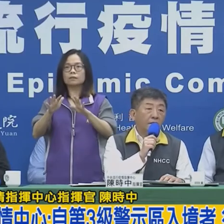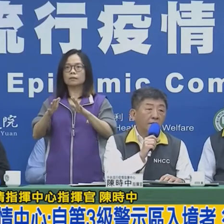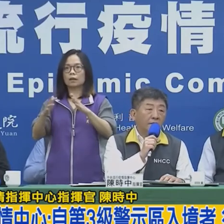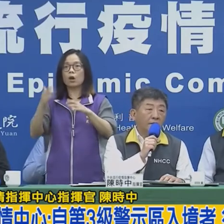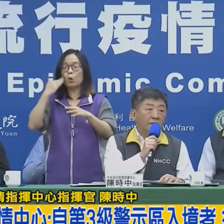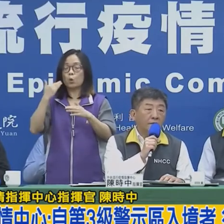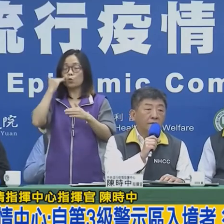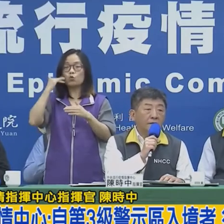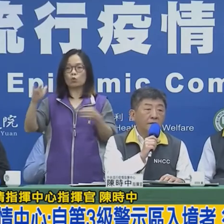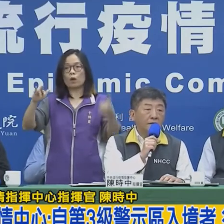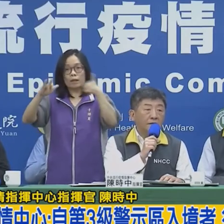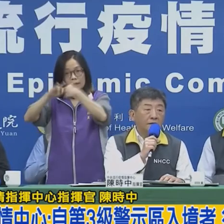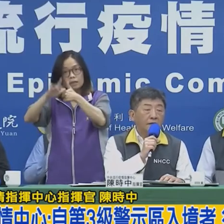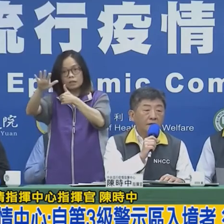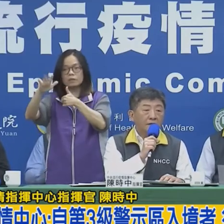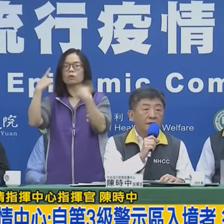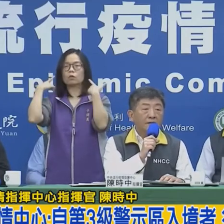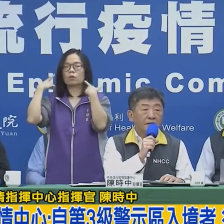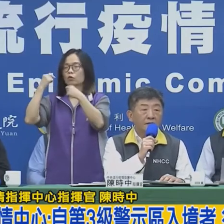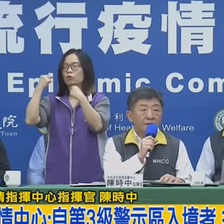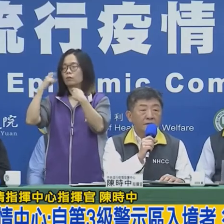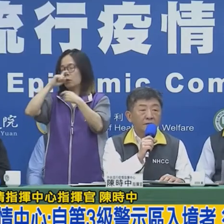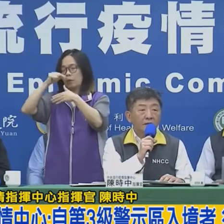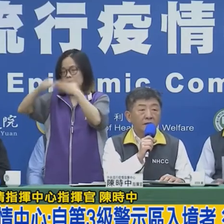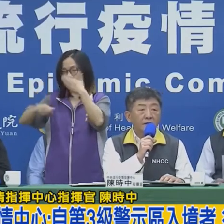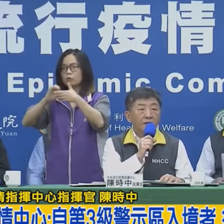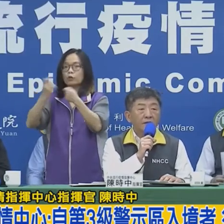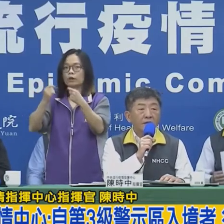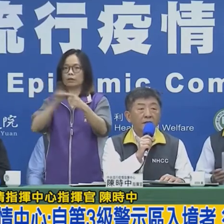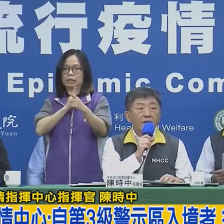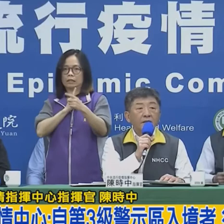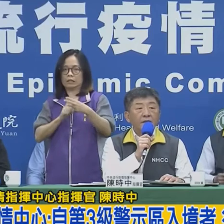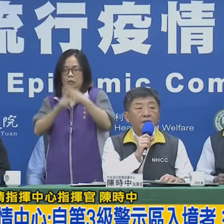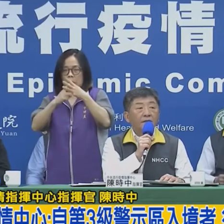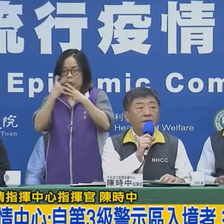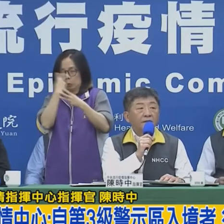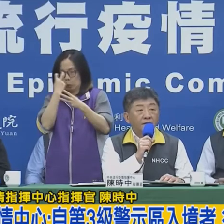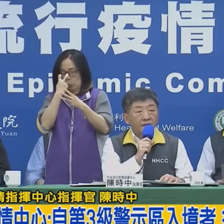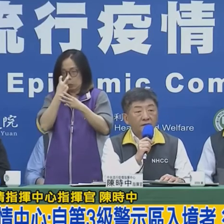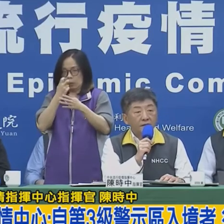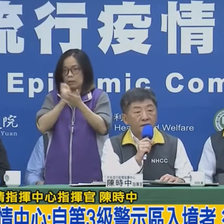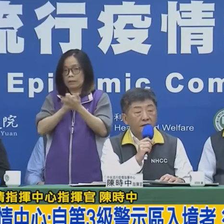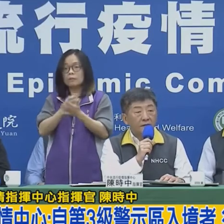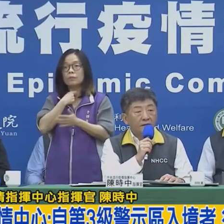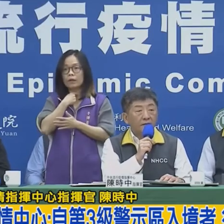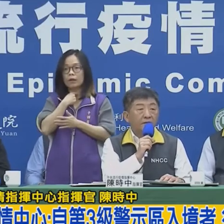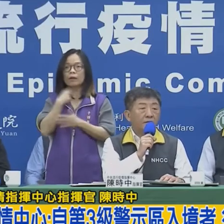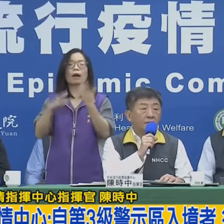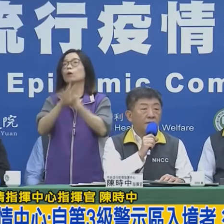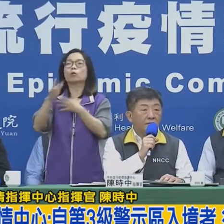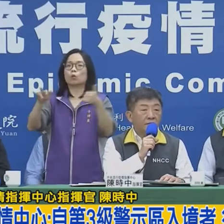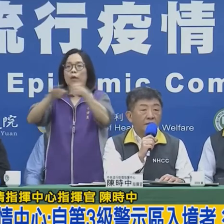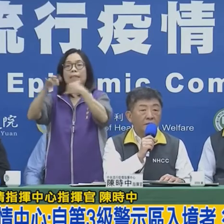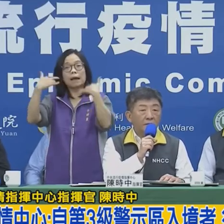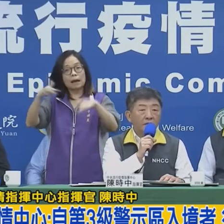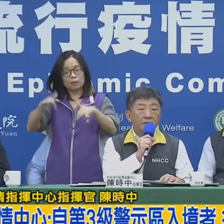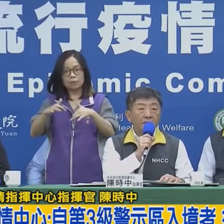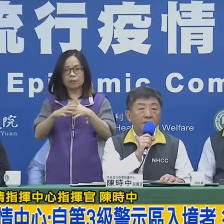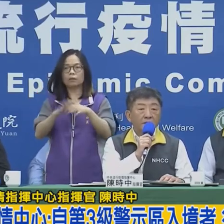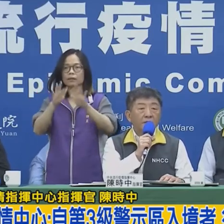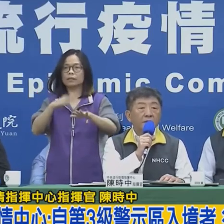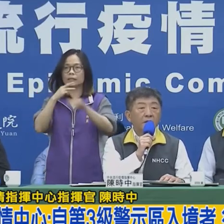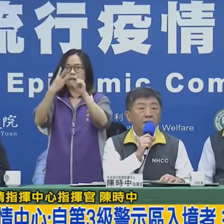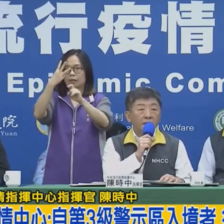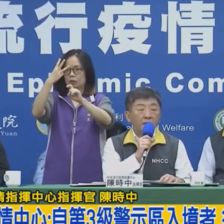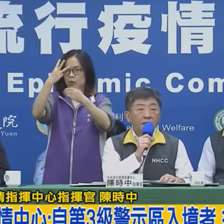登机的维持原来的制度，加强自主健康管理。那未登机再进来的就进入我们的不